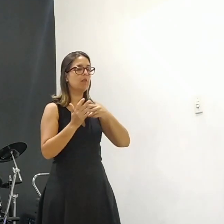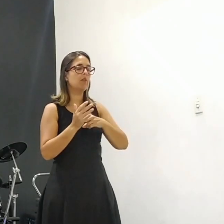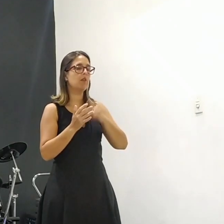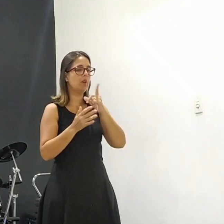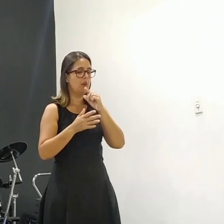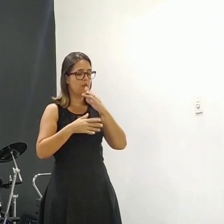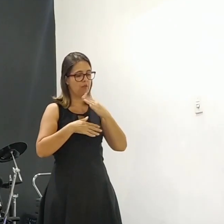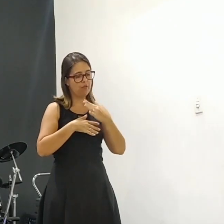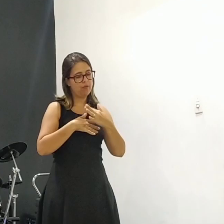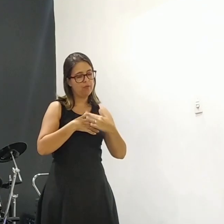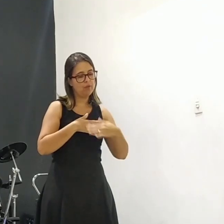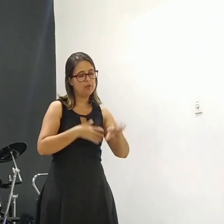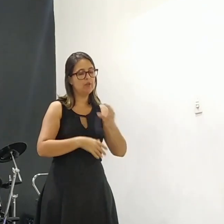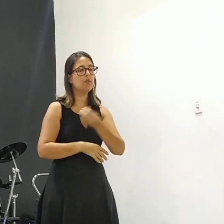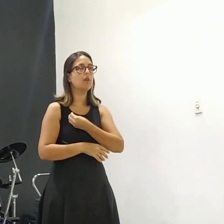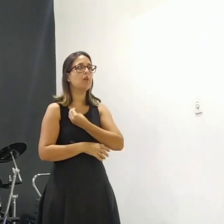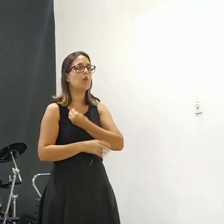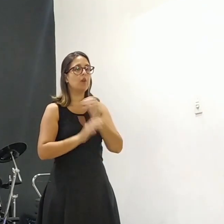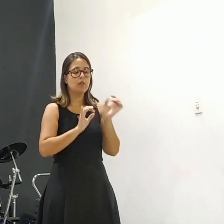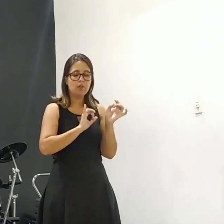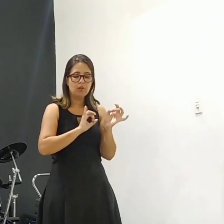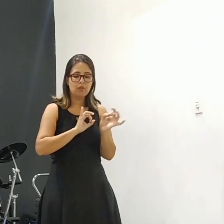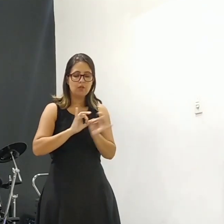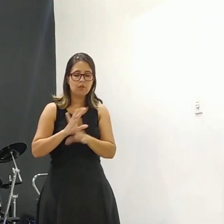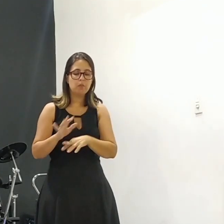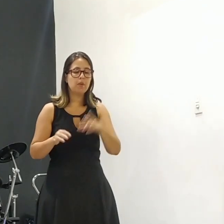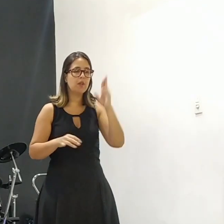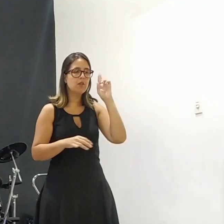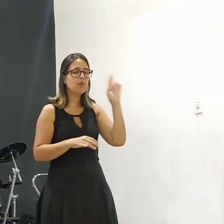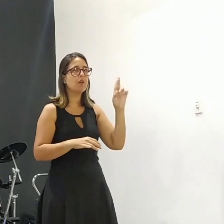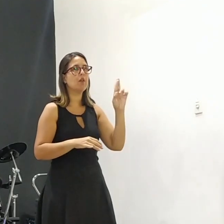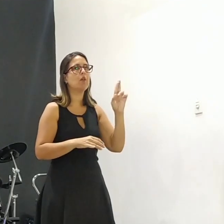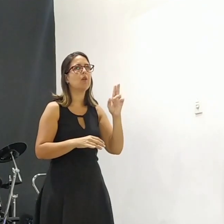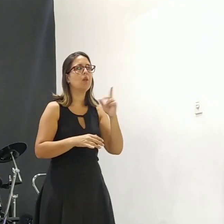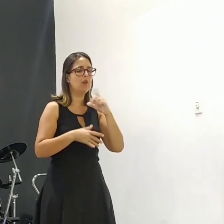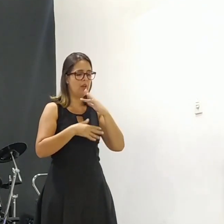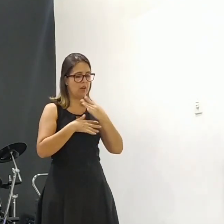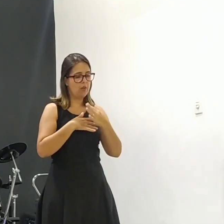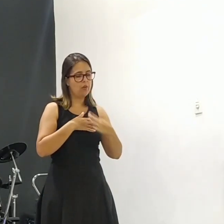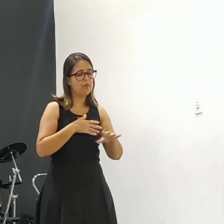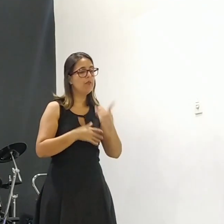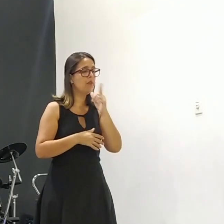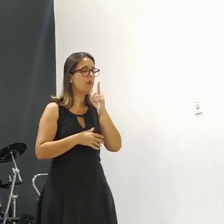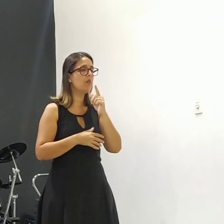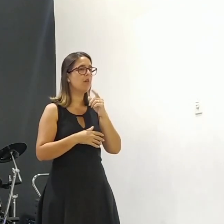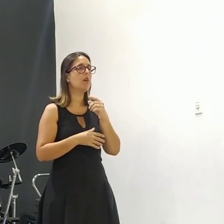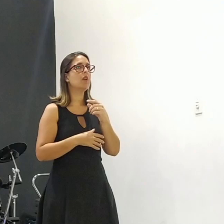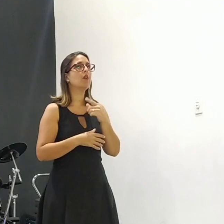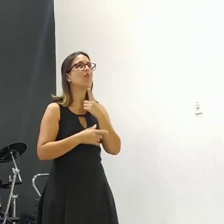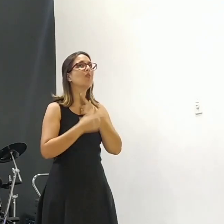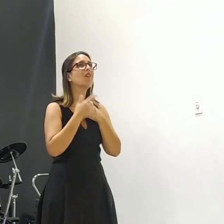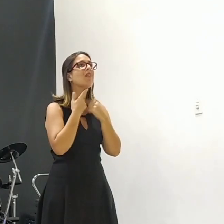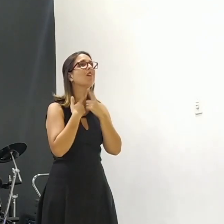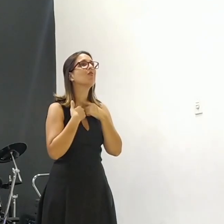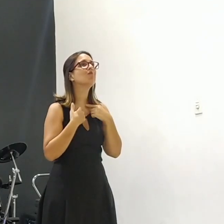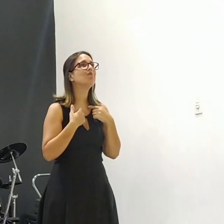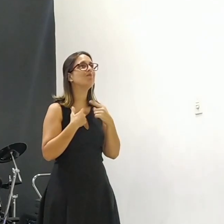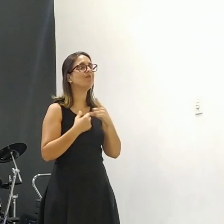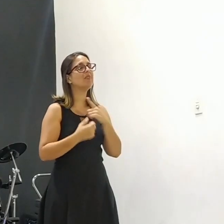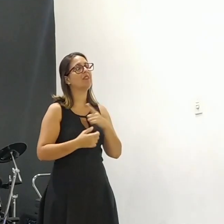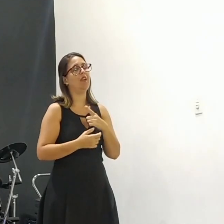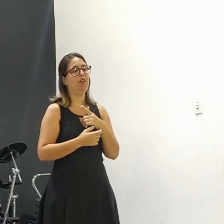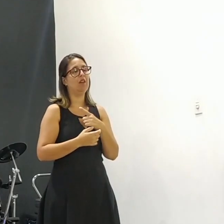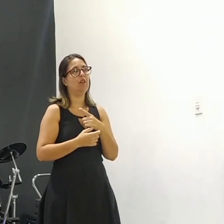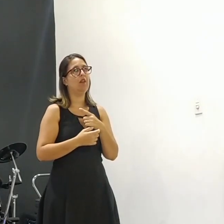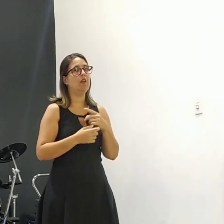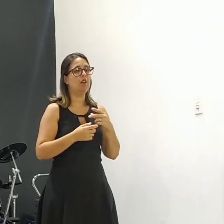vivas. Quando eu abandono a fonte, eu vou morrer de sede. Amém? Então havia ali em Israel pessoas que